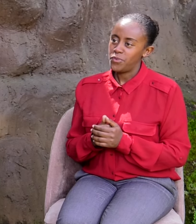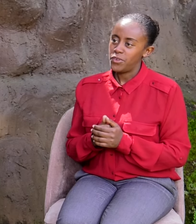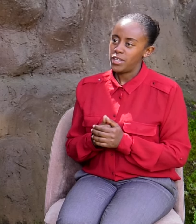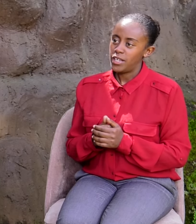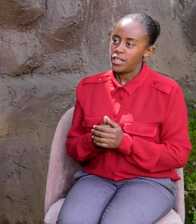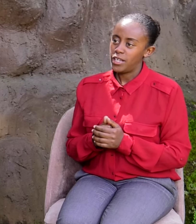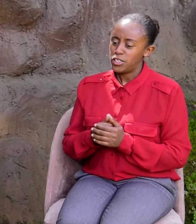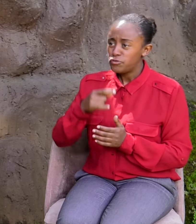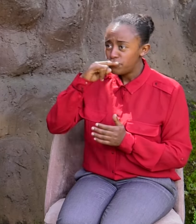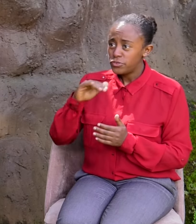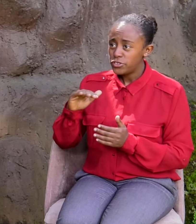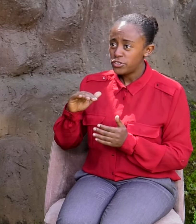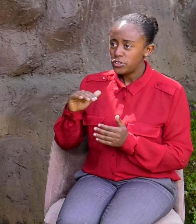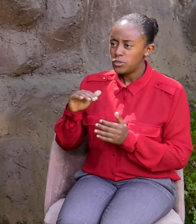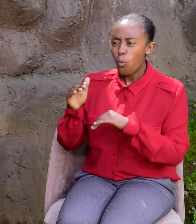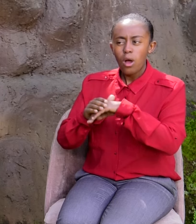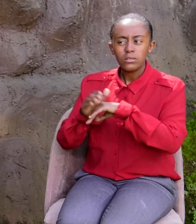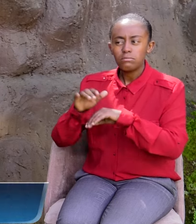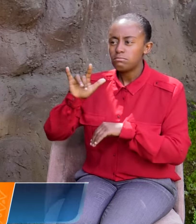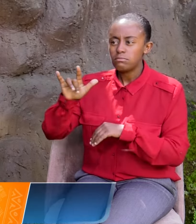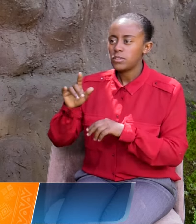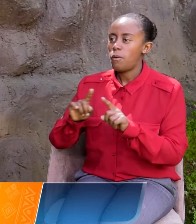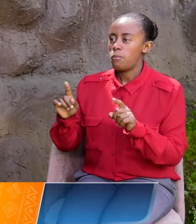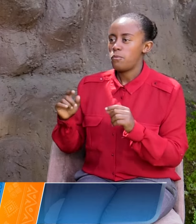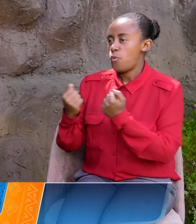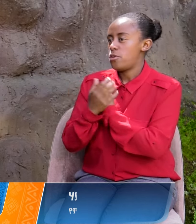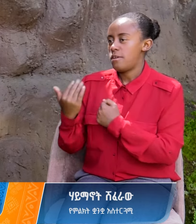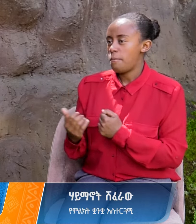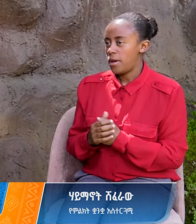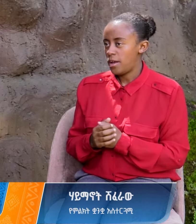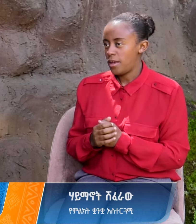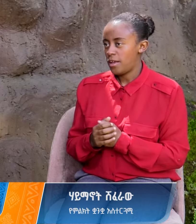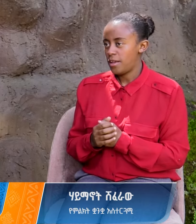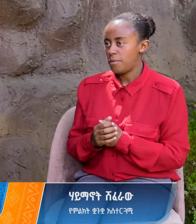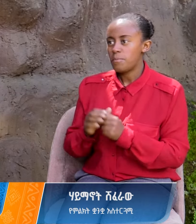በልጅነት የሰወደ የነበረው ጨዋታ ኳስ መጫወት ነበር። በሚገርም ሁኔታ